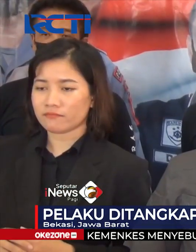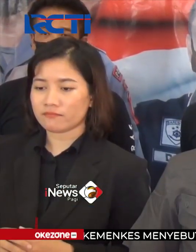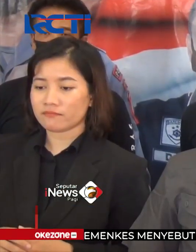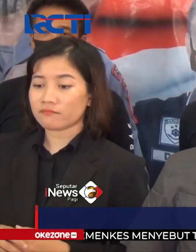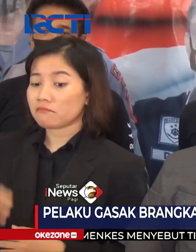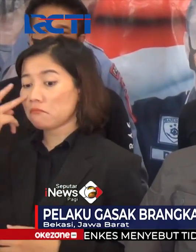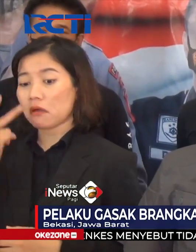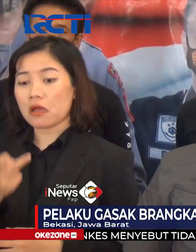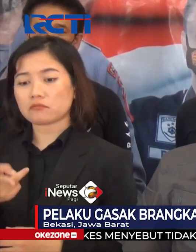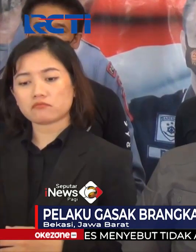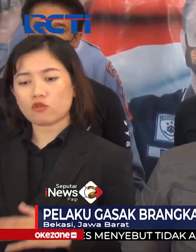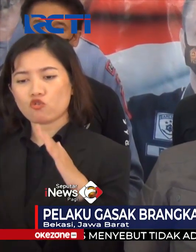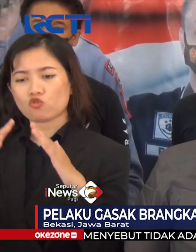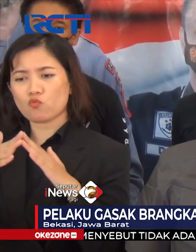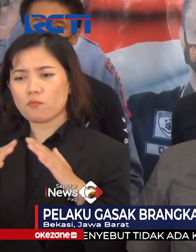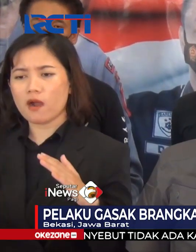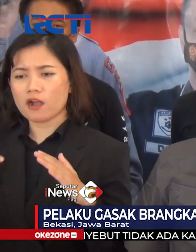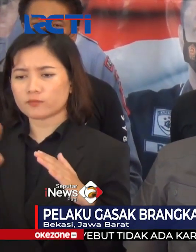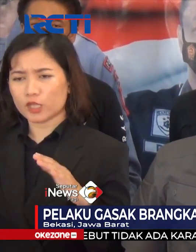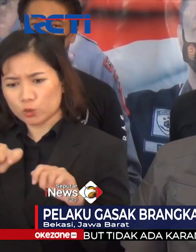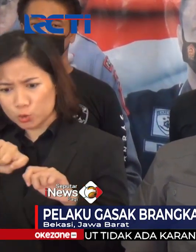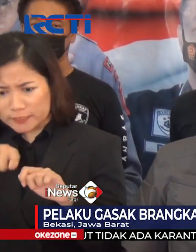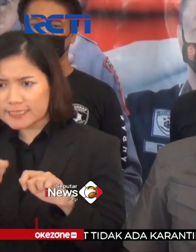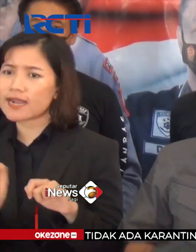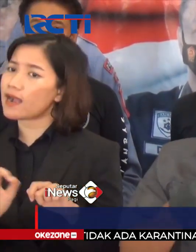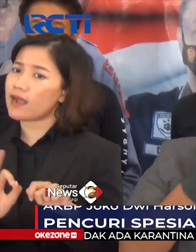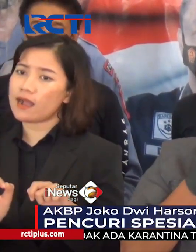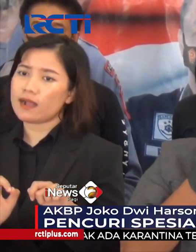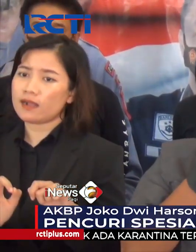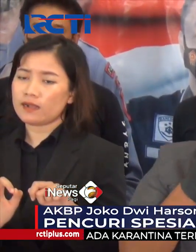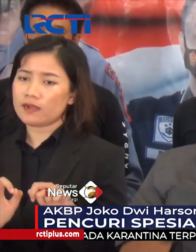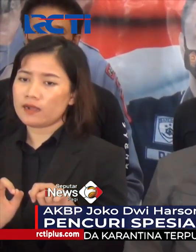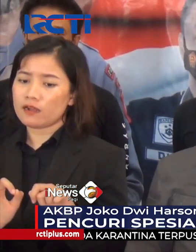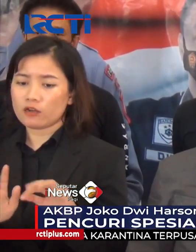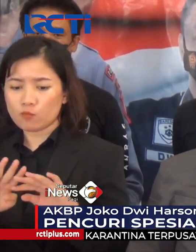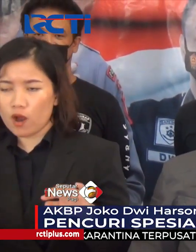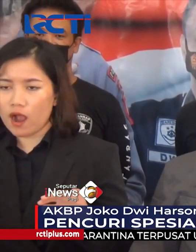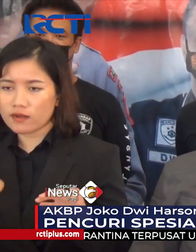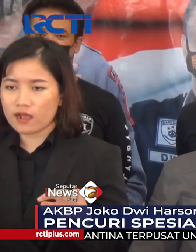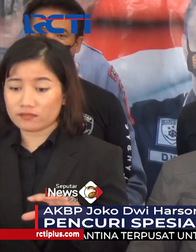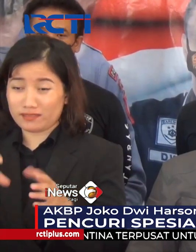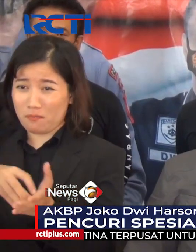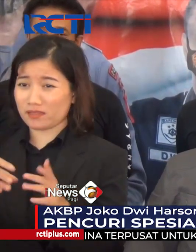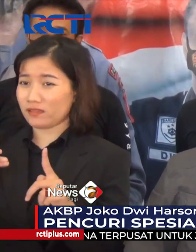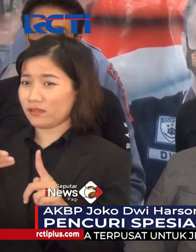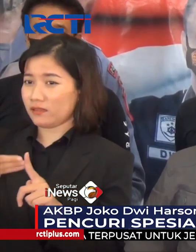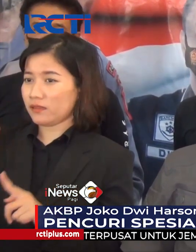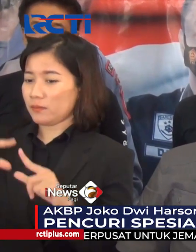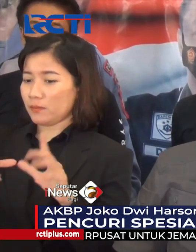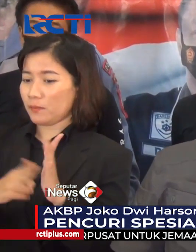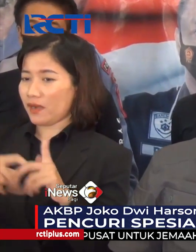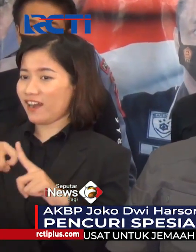Mendapati rumah tersebut sudah tidak terkunci dan ditemukan sebuah brankas dalam rumah tersebut telah hilang. Jadi rumah sudah